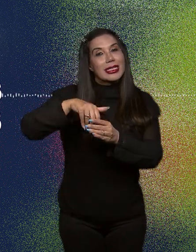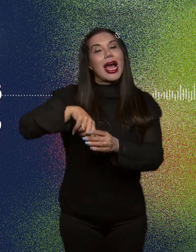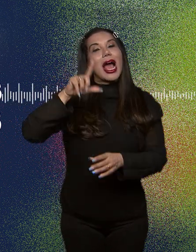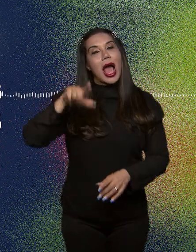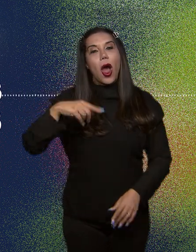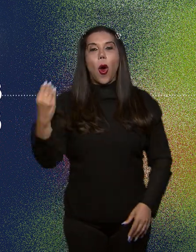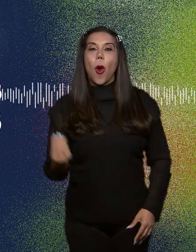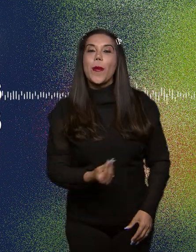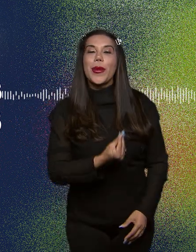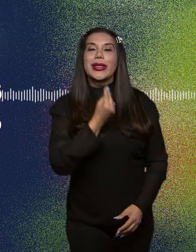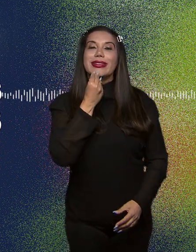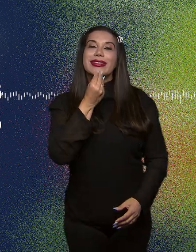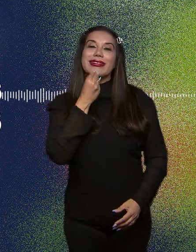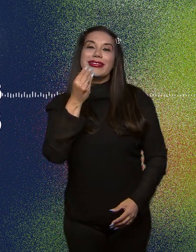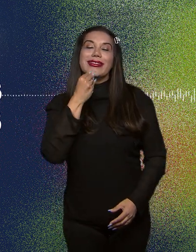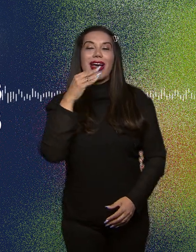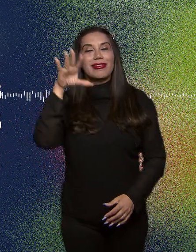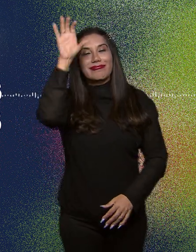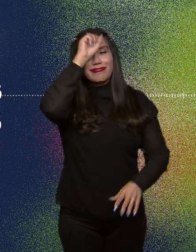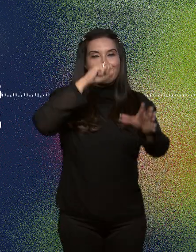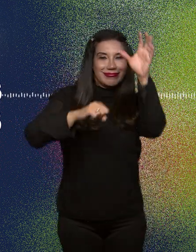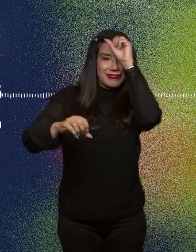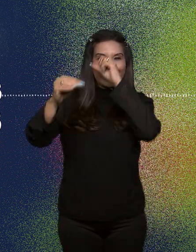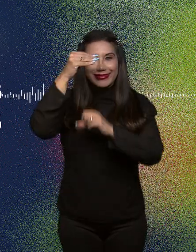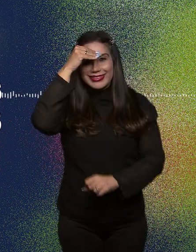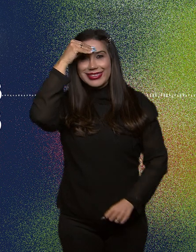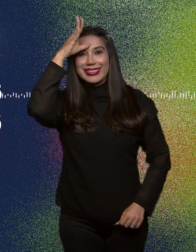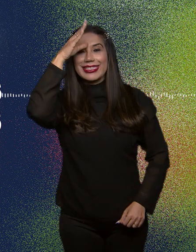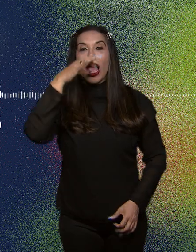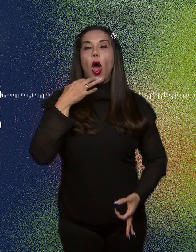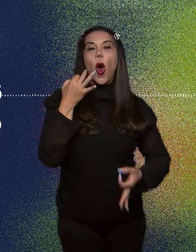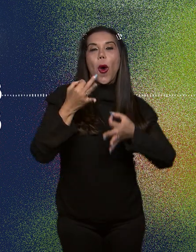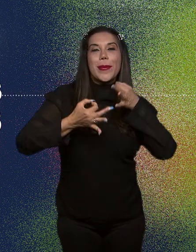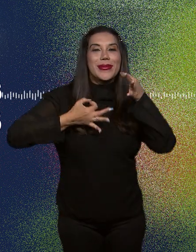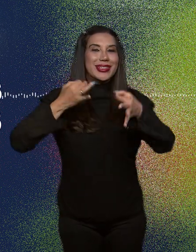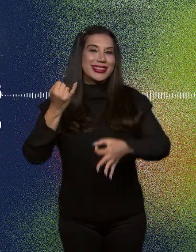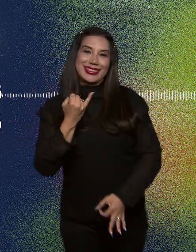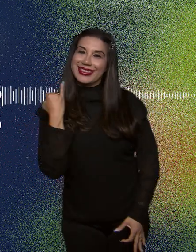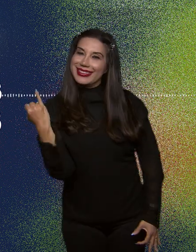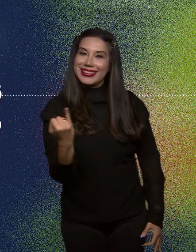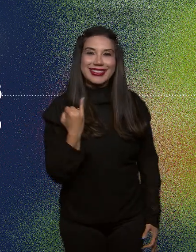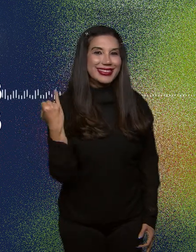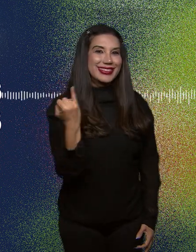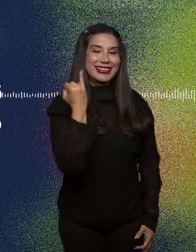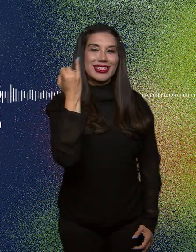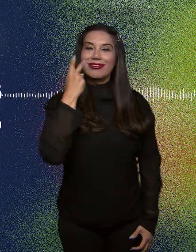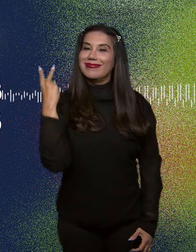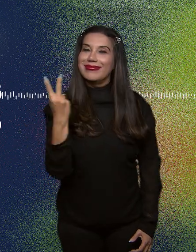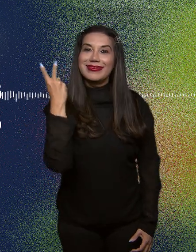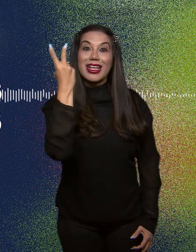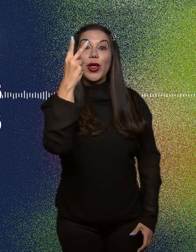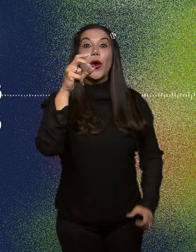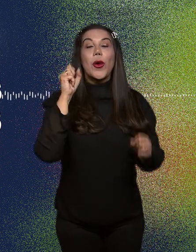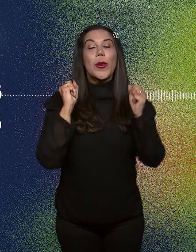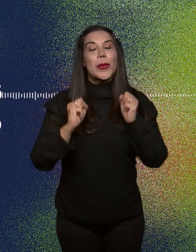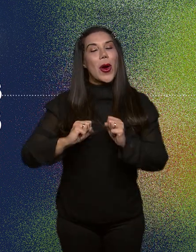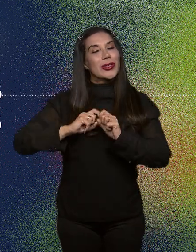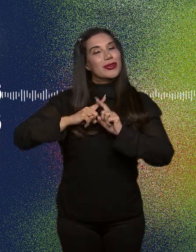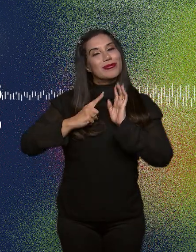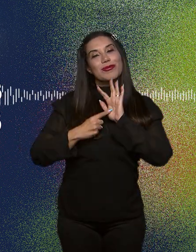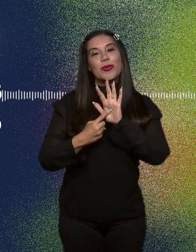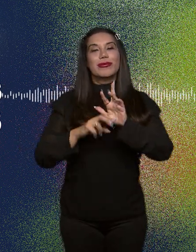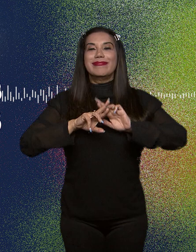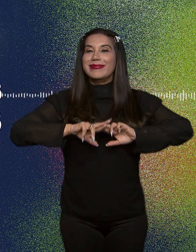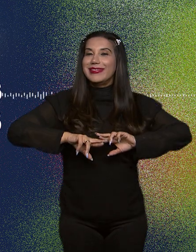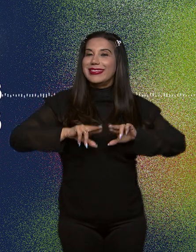uma oportunidade de crescer sabendo que as suas opiniões são importantes e que elas podem fazer a diferença.